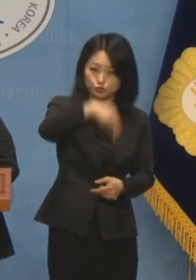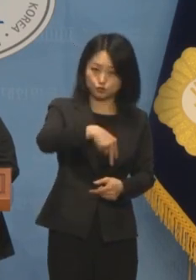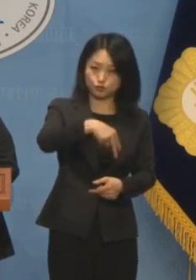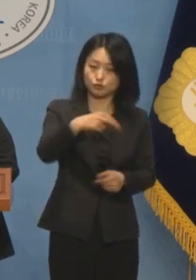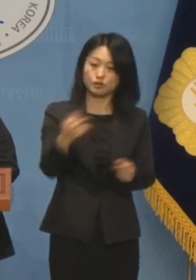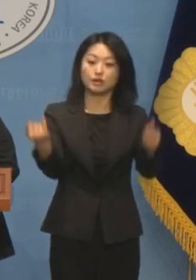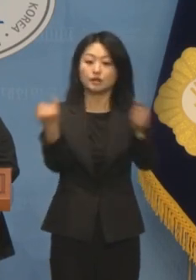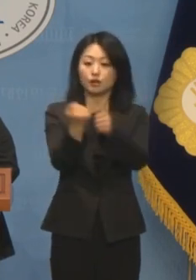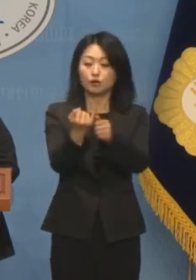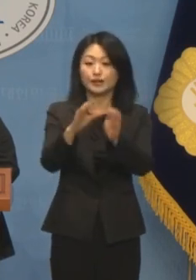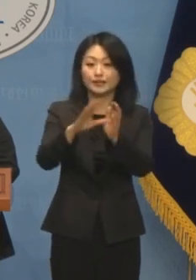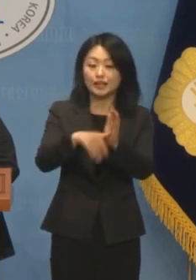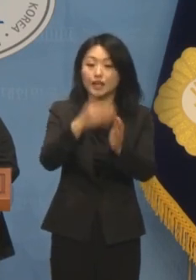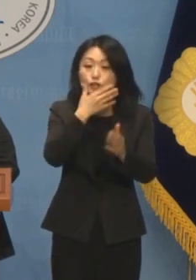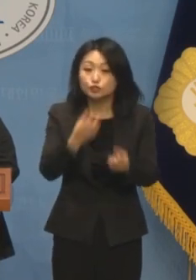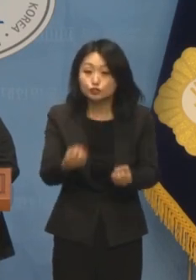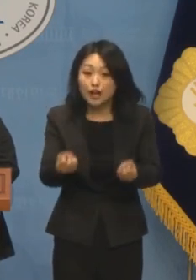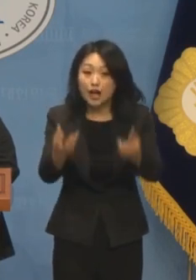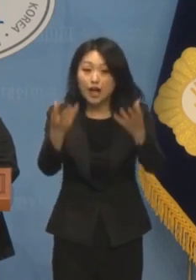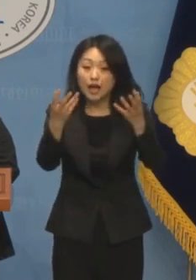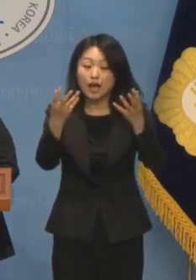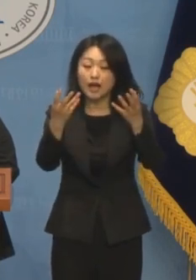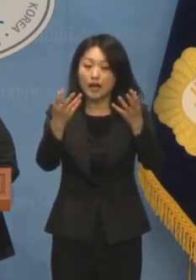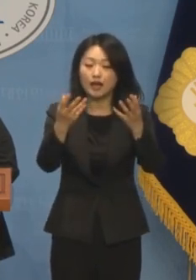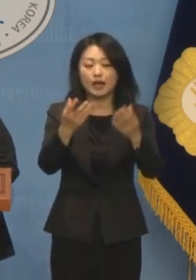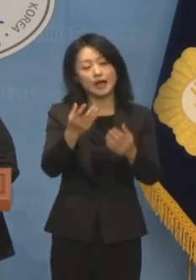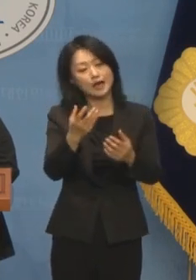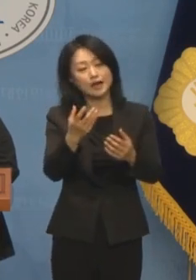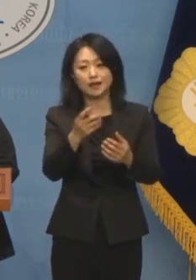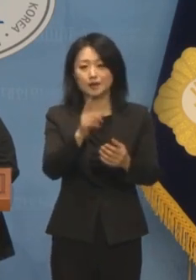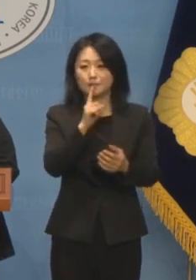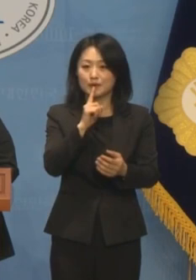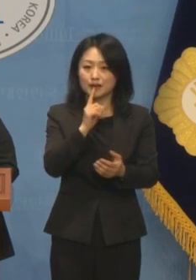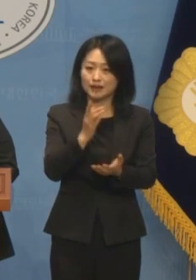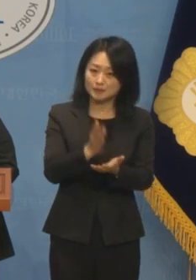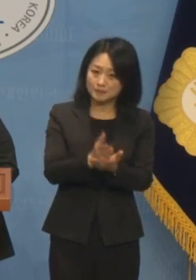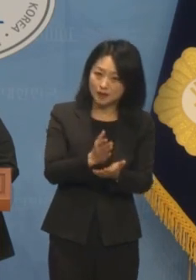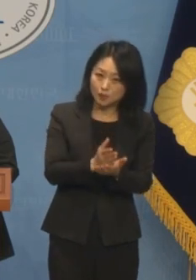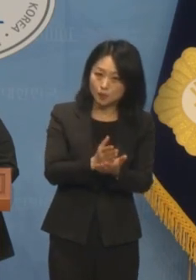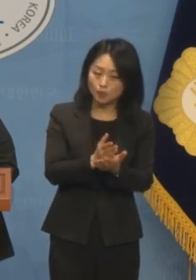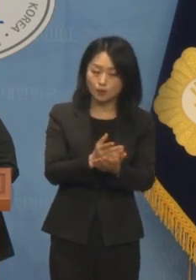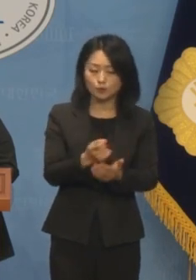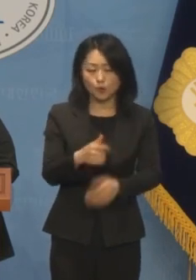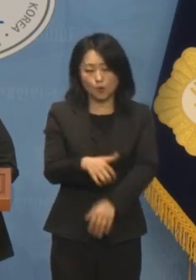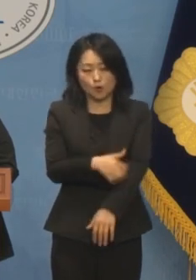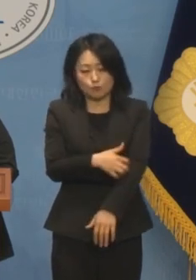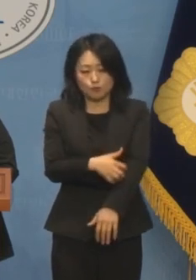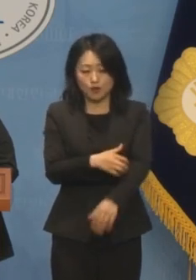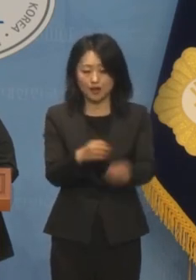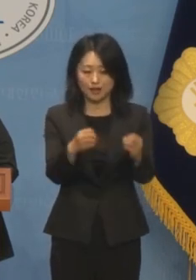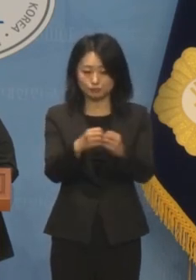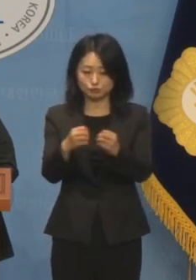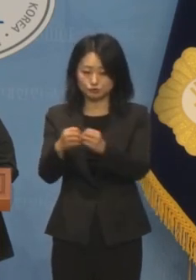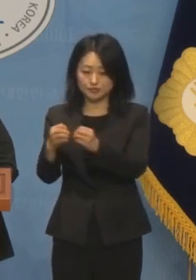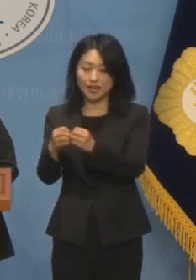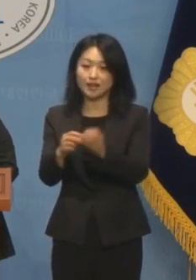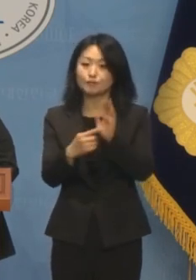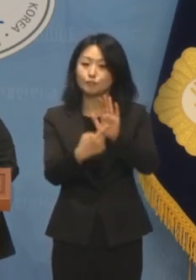결혼 소식에 축하만 하기도 부족한데 마음 한편에 불편한 문장이